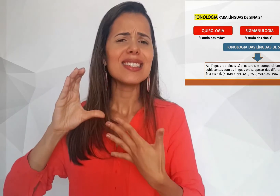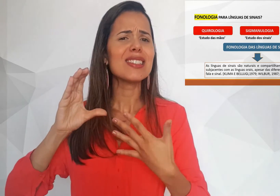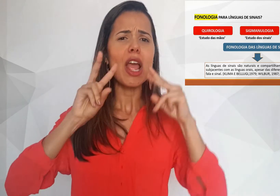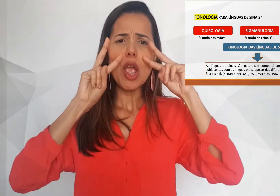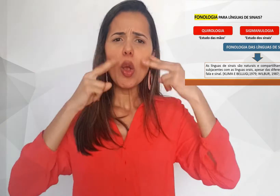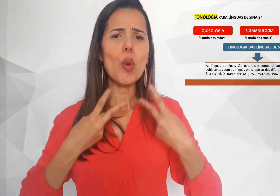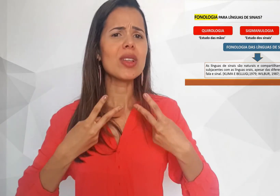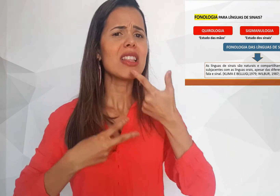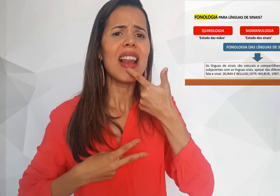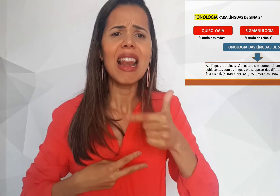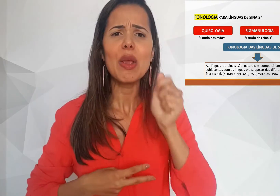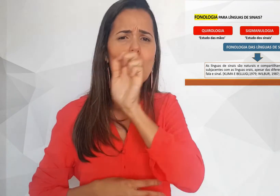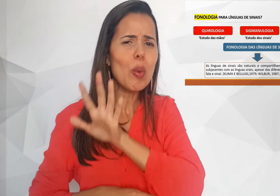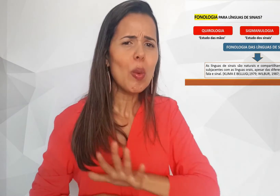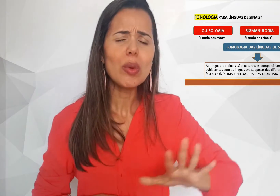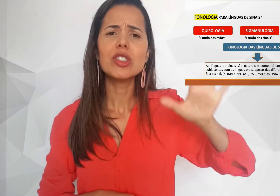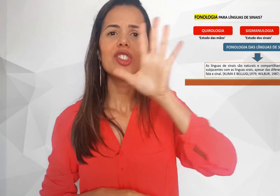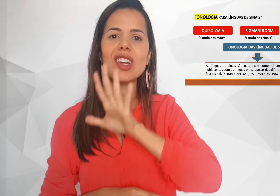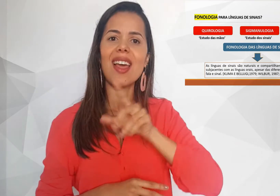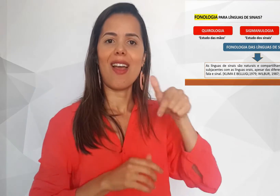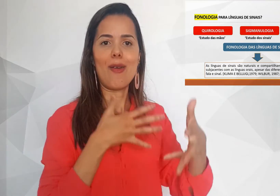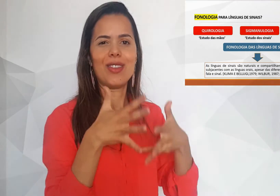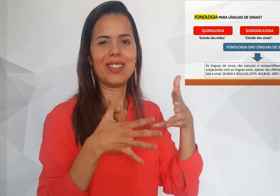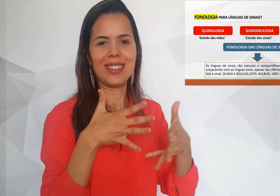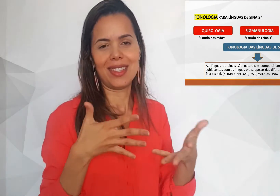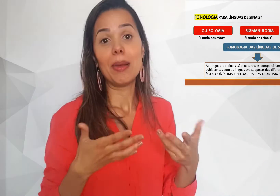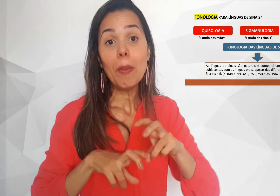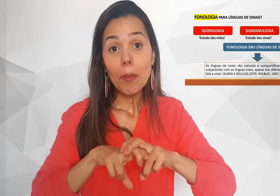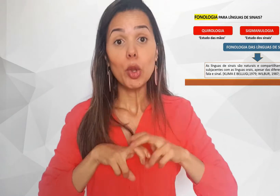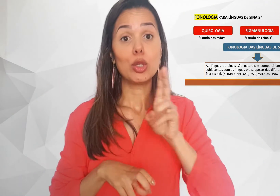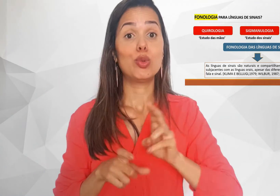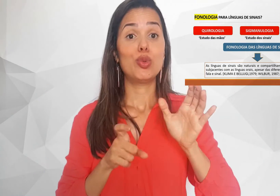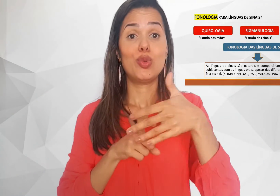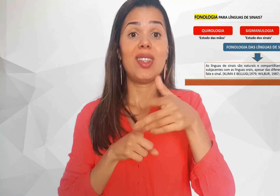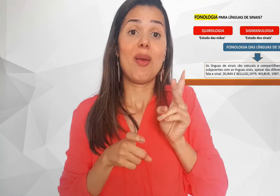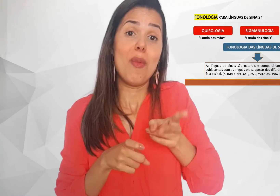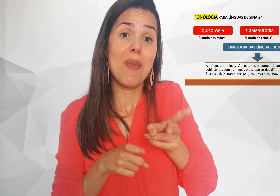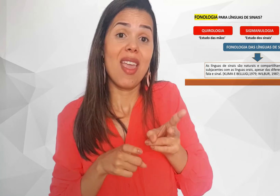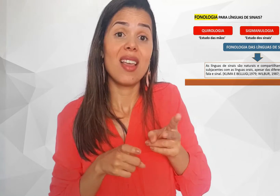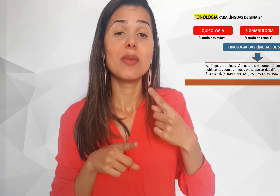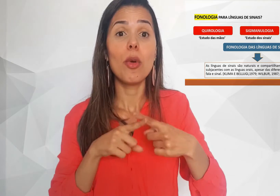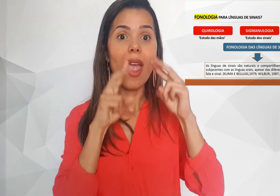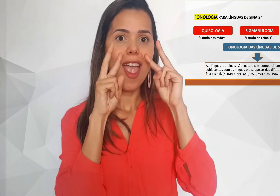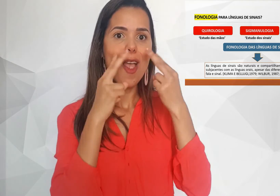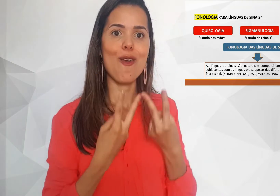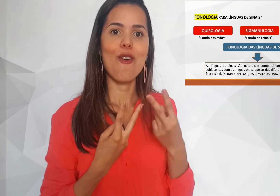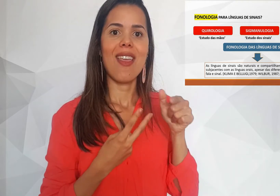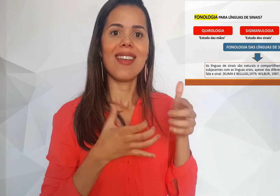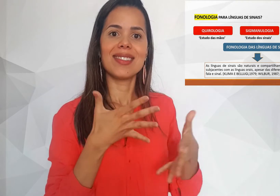os aspectos das línguas de sinais que são verificados também nas línguas orais, ou seja, isso foi necessário,